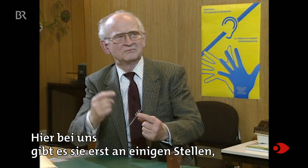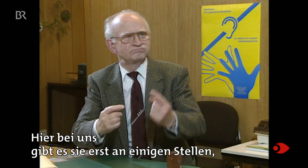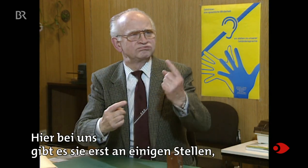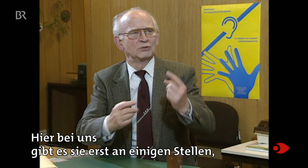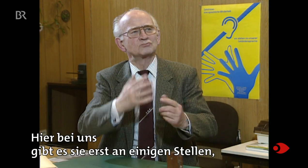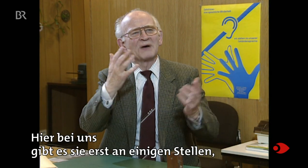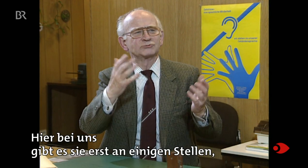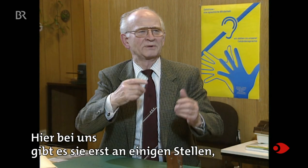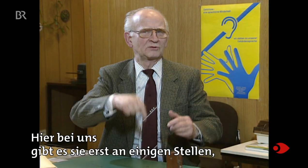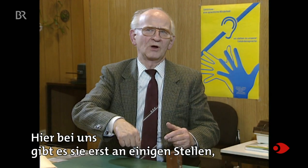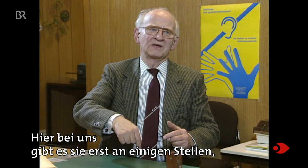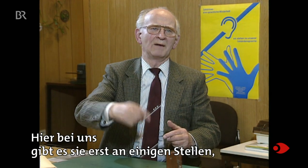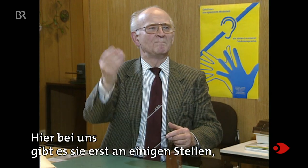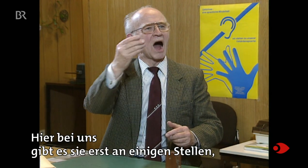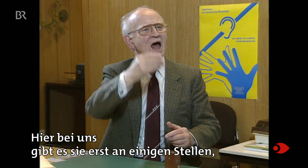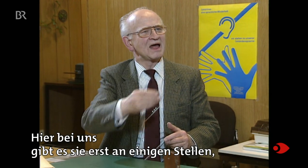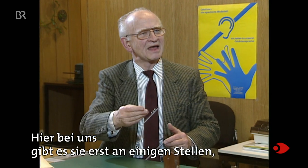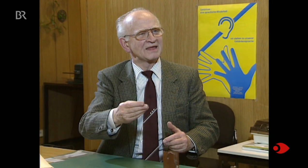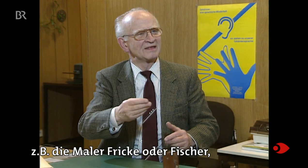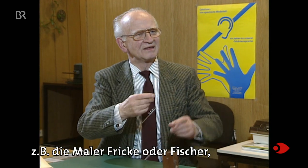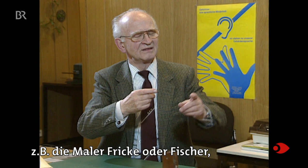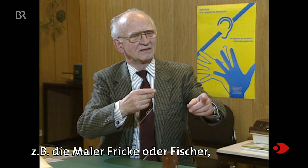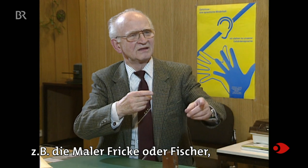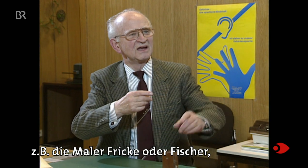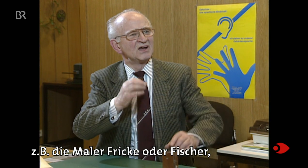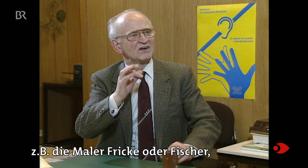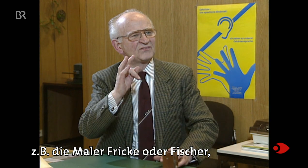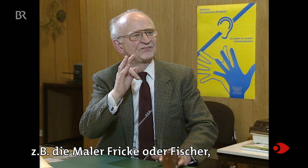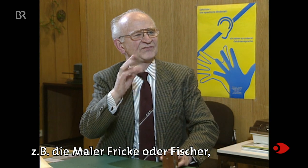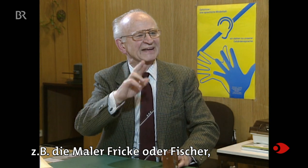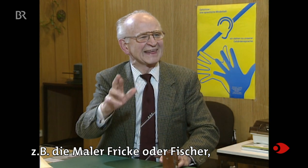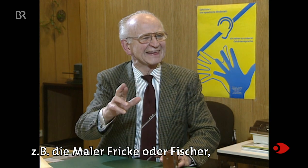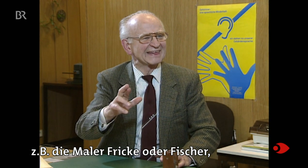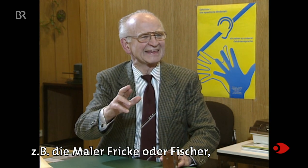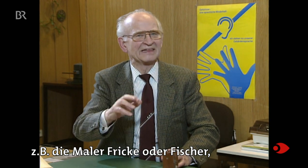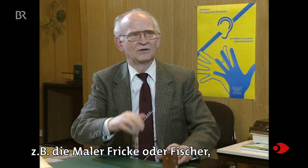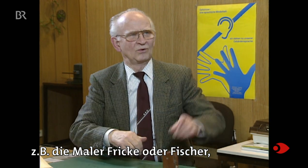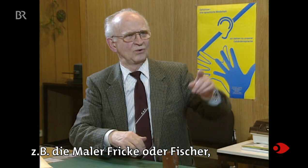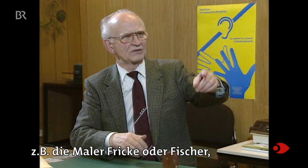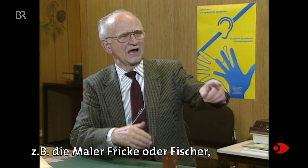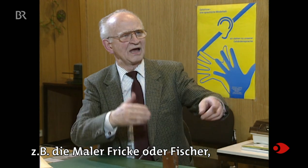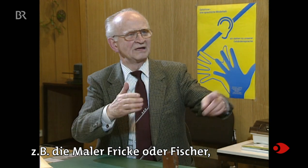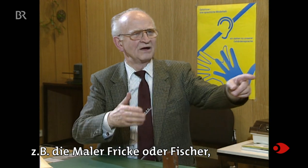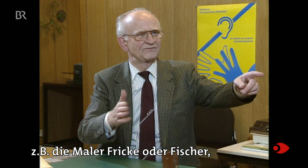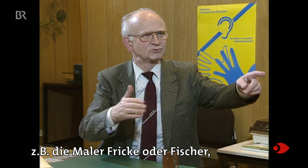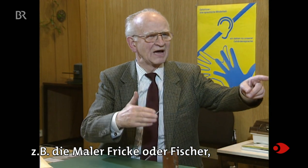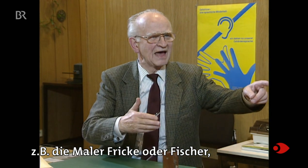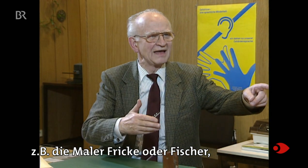bei uns gibt es sie erst an einigen Stellen, zum Beispiel die Maler, Fricke oder Fischer,